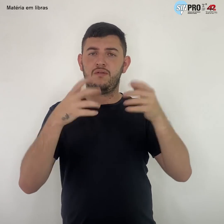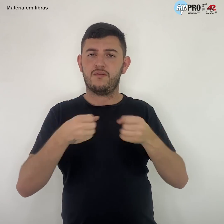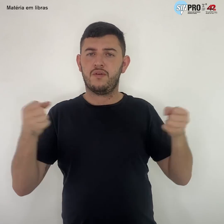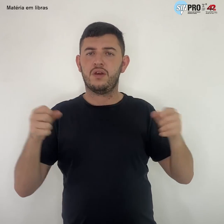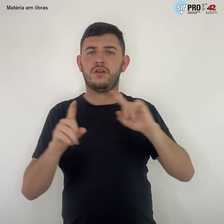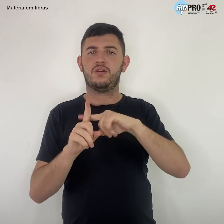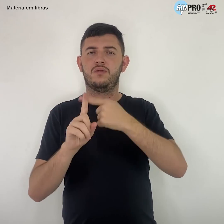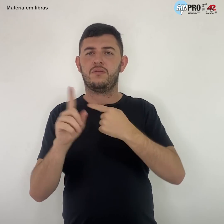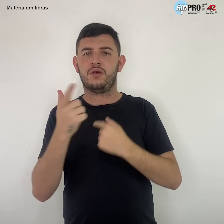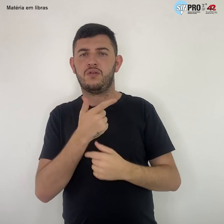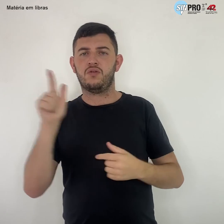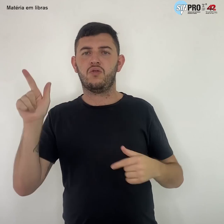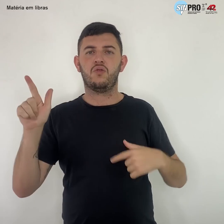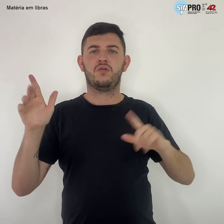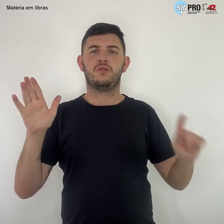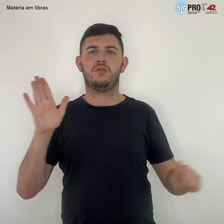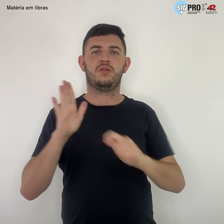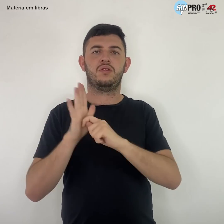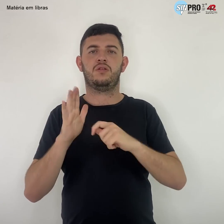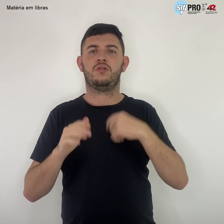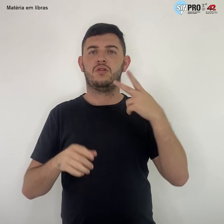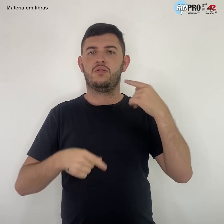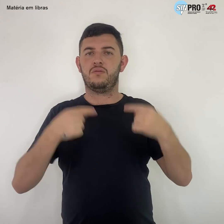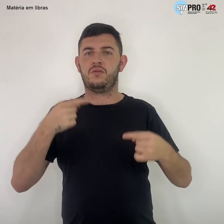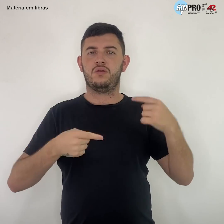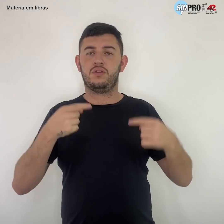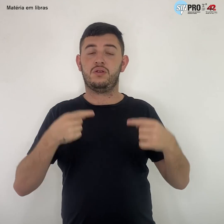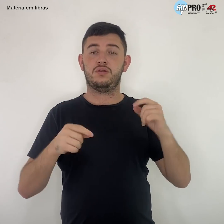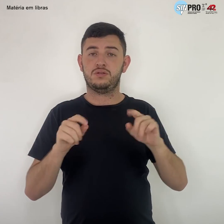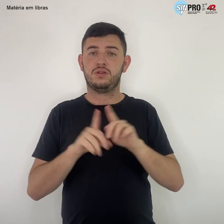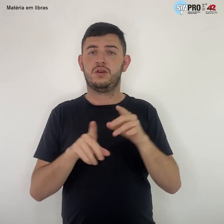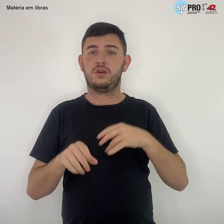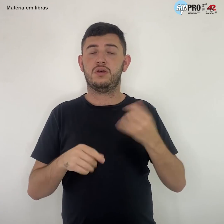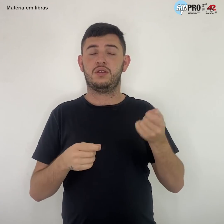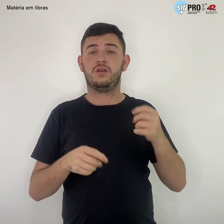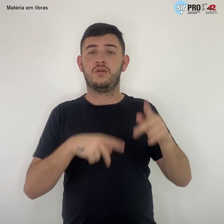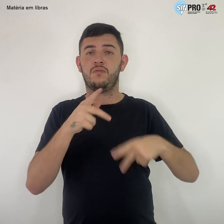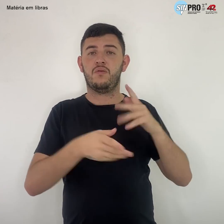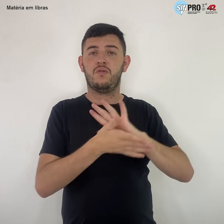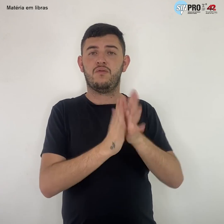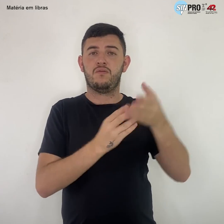denunciam a política antipovo de Bolsonaro.